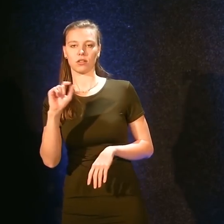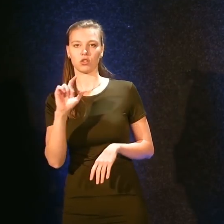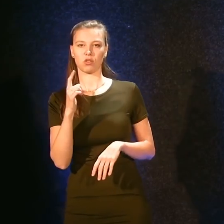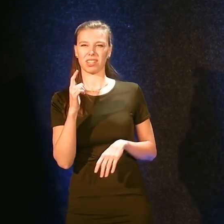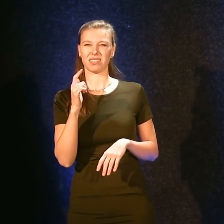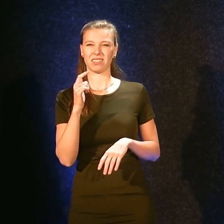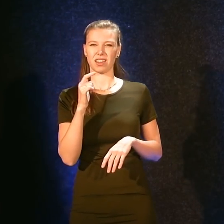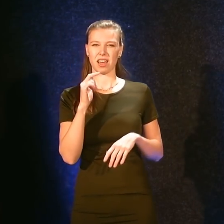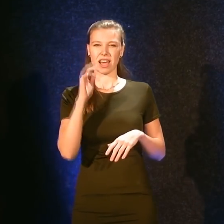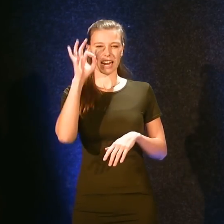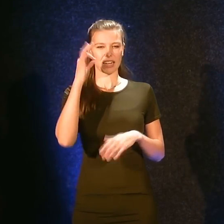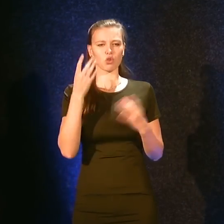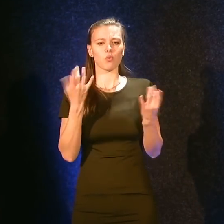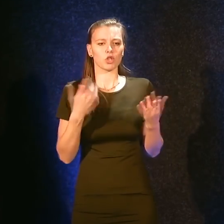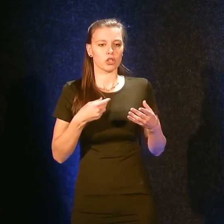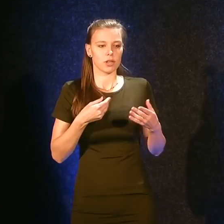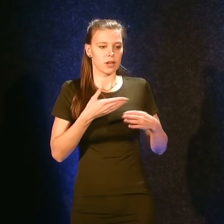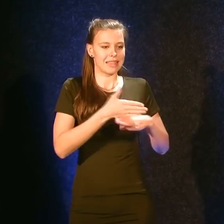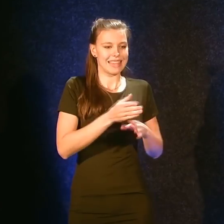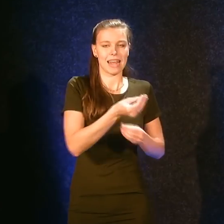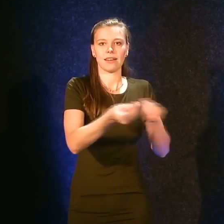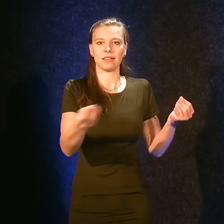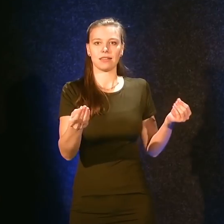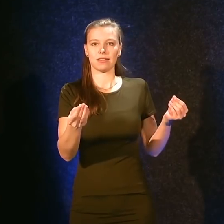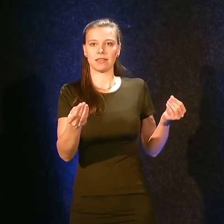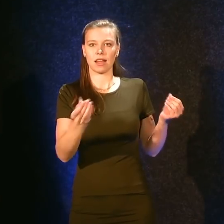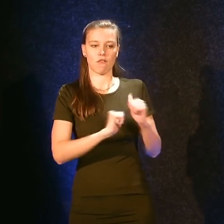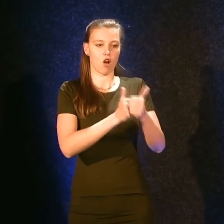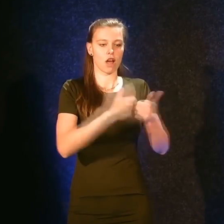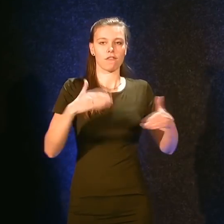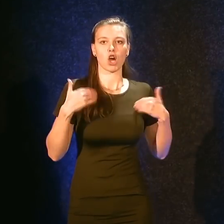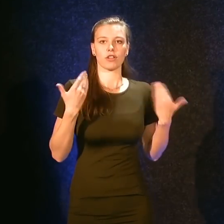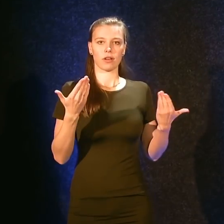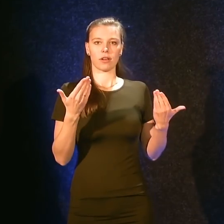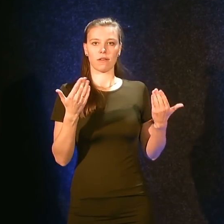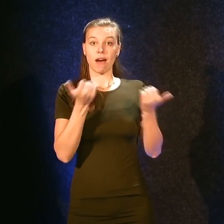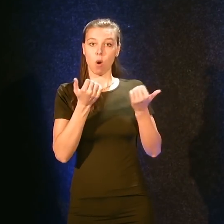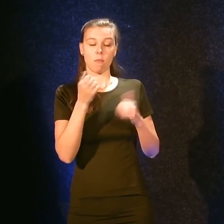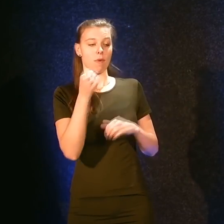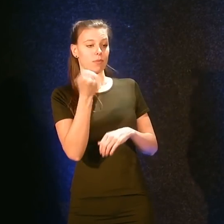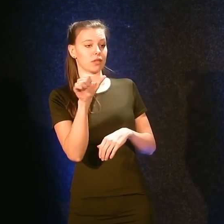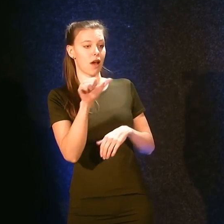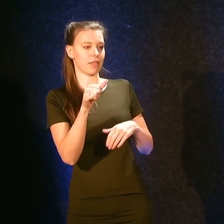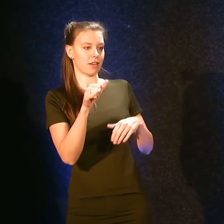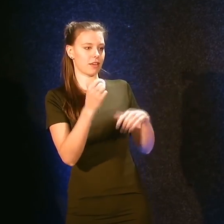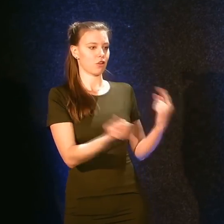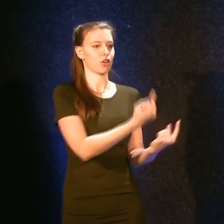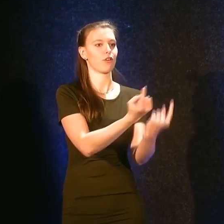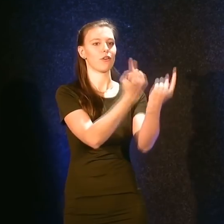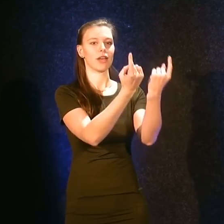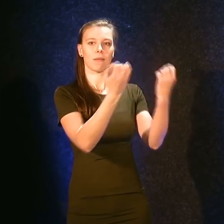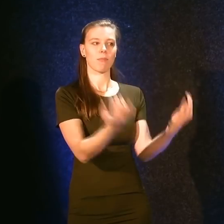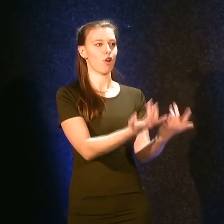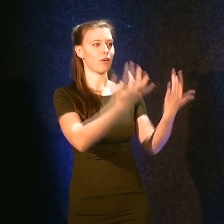delen? En dat delen vreugde geeft. Omdat je anderen tot bloei mag zien komen. In plaats van dat je voor